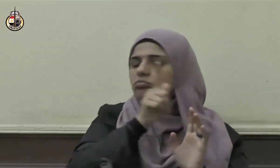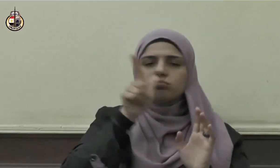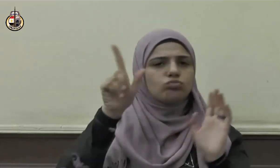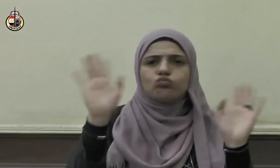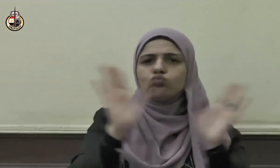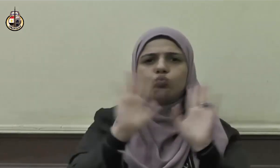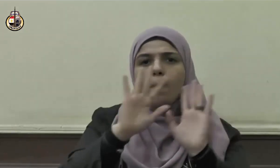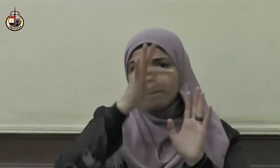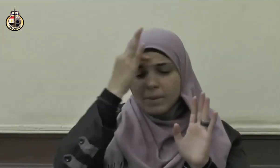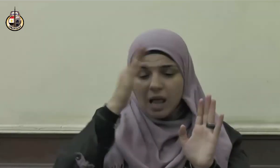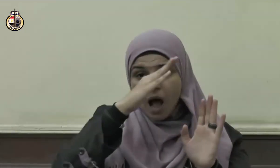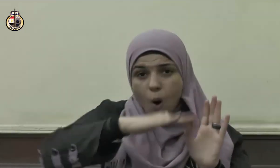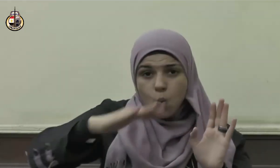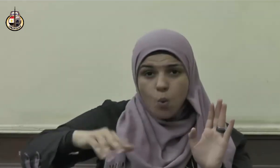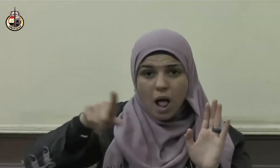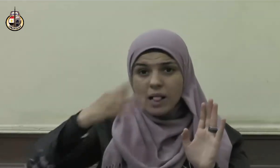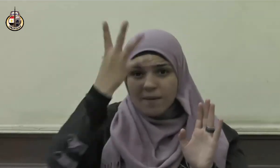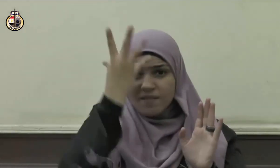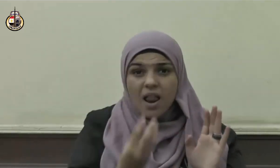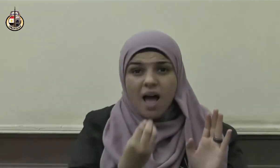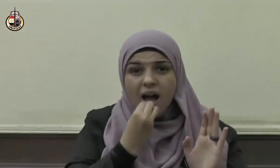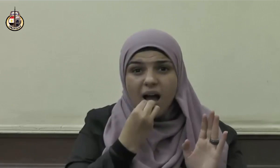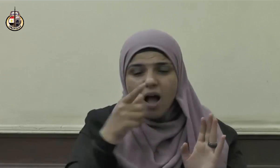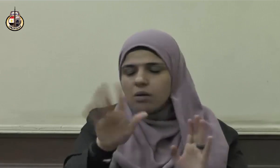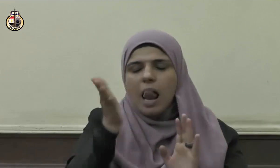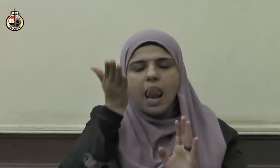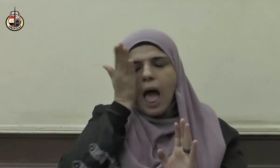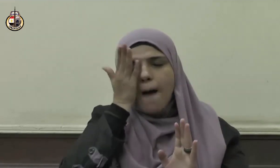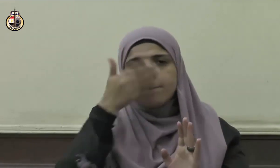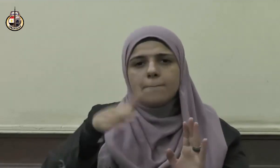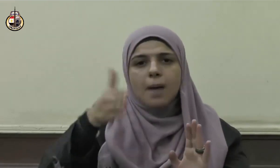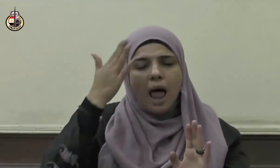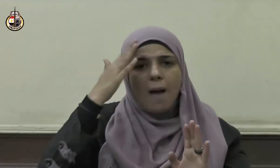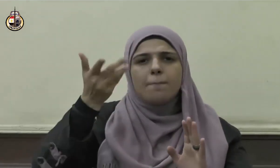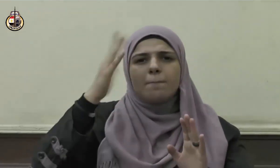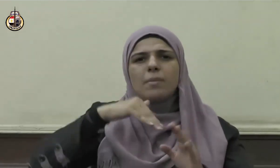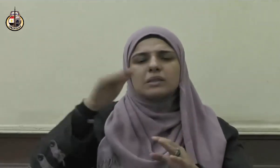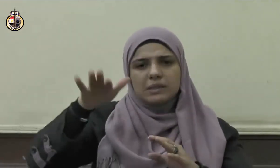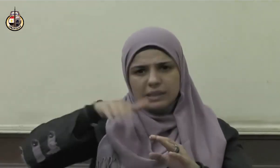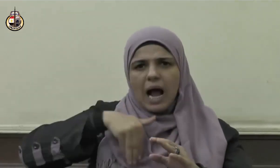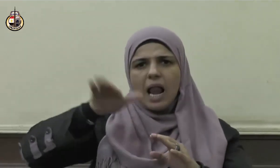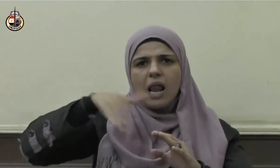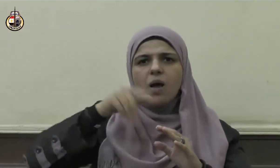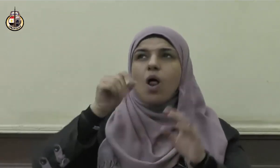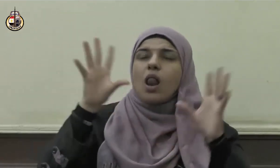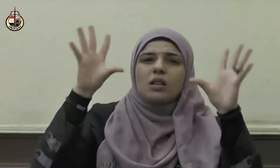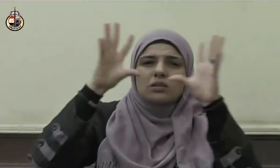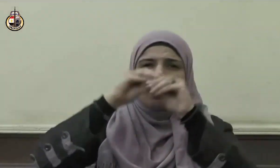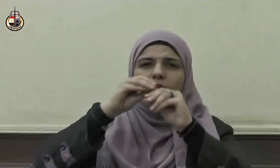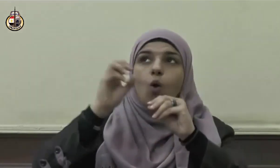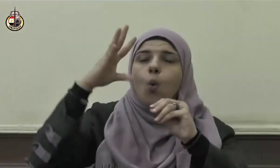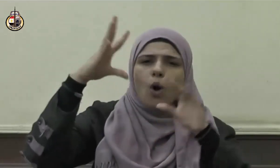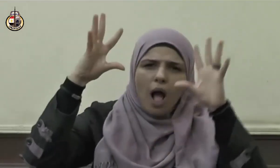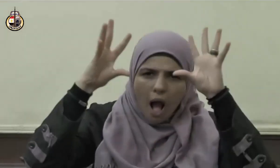أراد الصبية العشاء فنوميهم وتعالي فأطفئ السراج